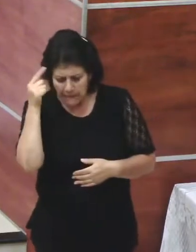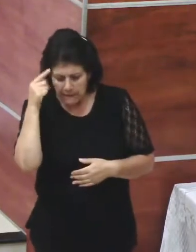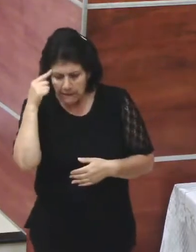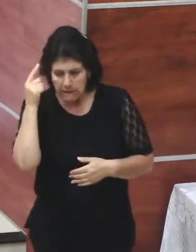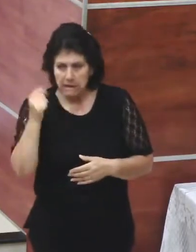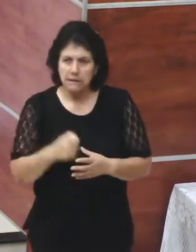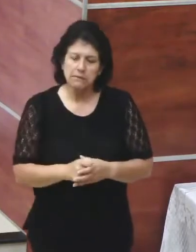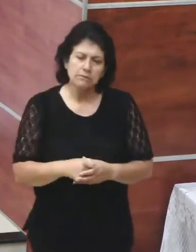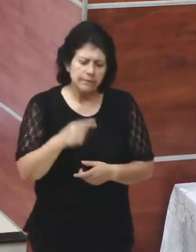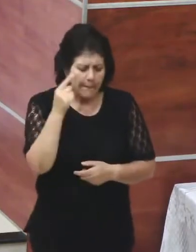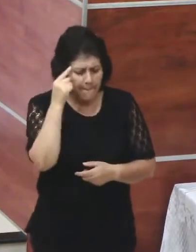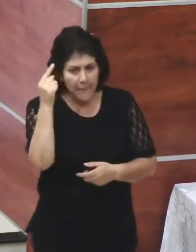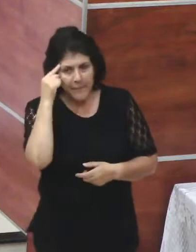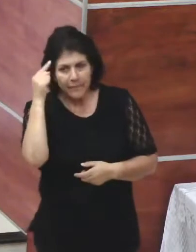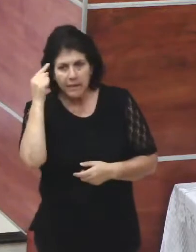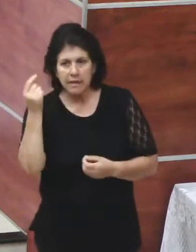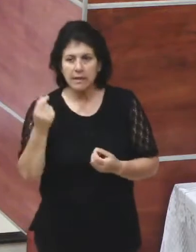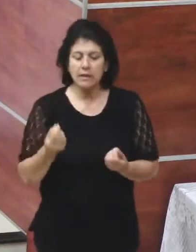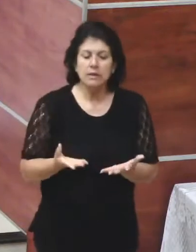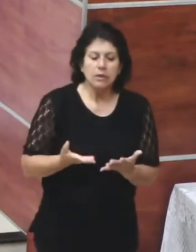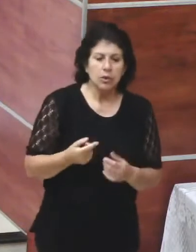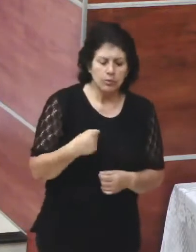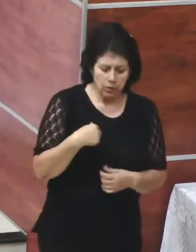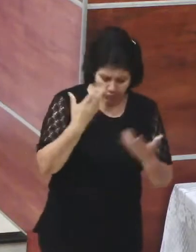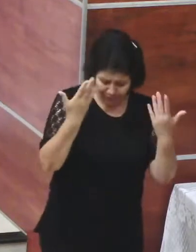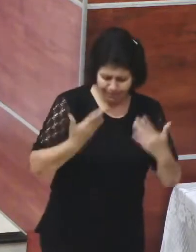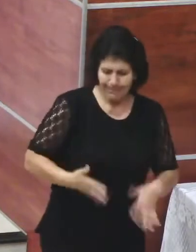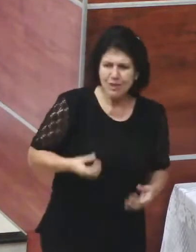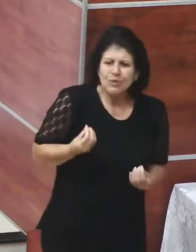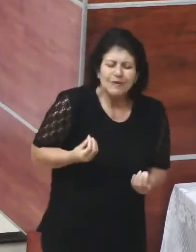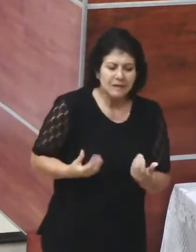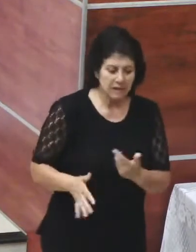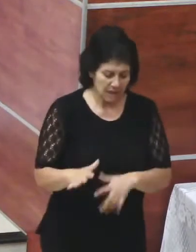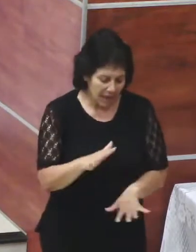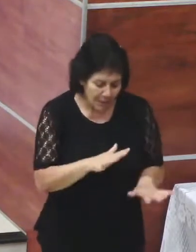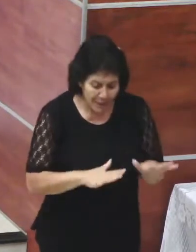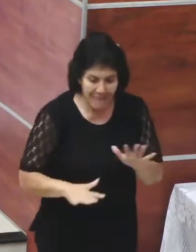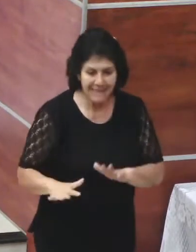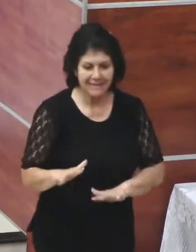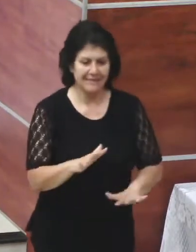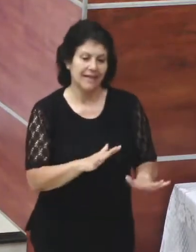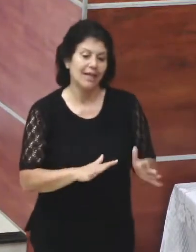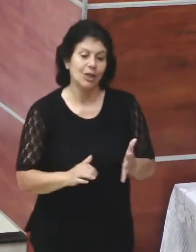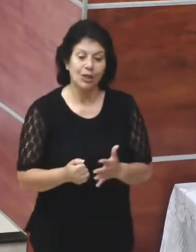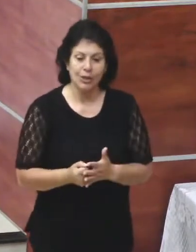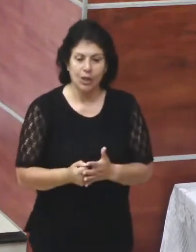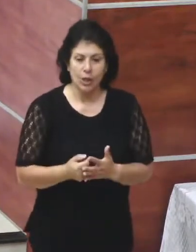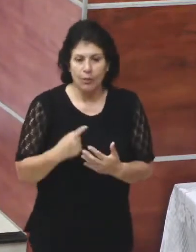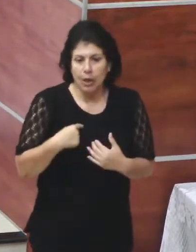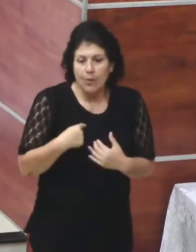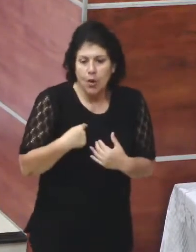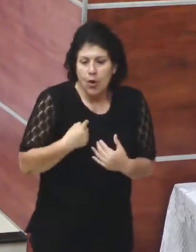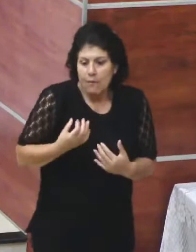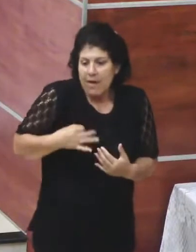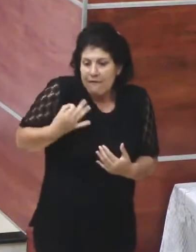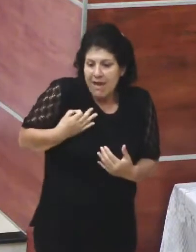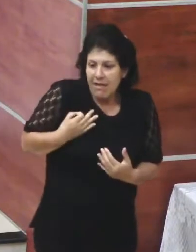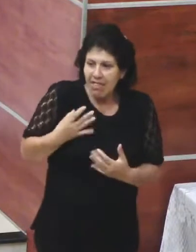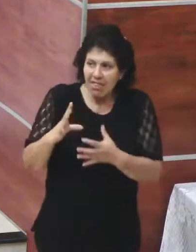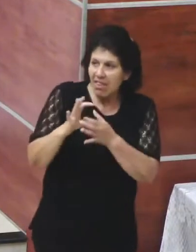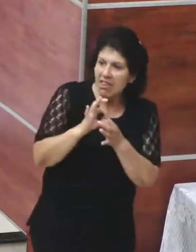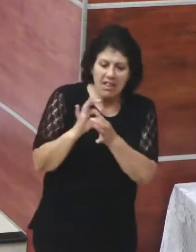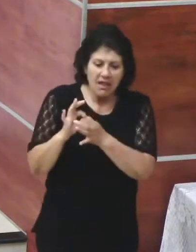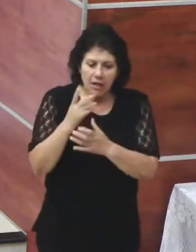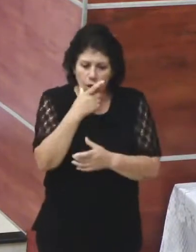esta pregunta: ¿qué está pasando conmigo? ¿Qué está pasando con mi espiritualidad? ¿Qué está